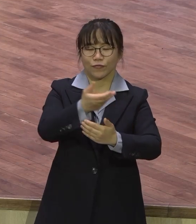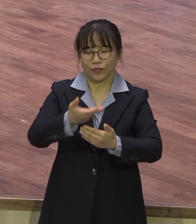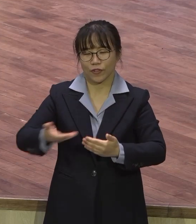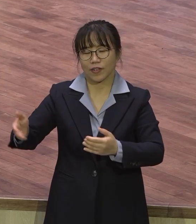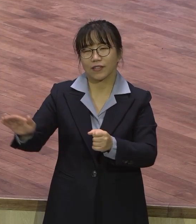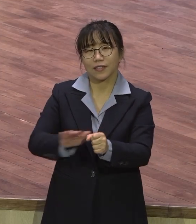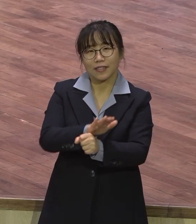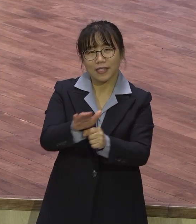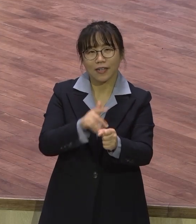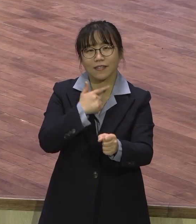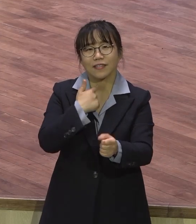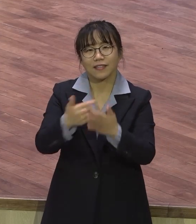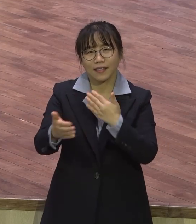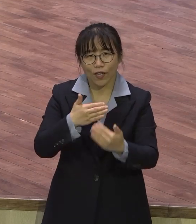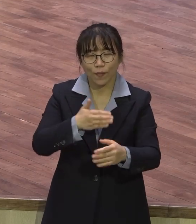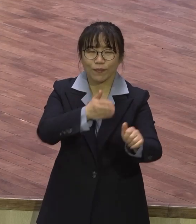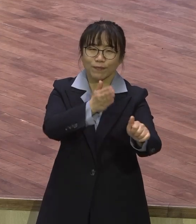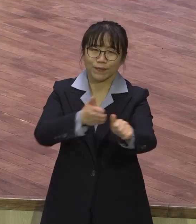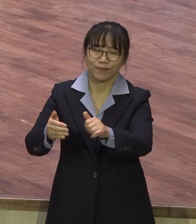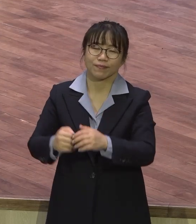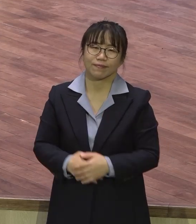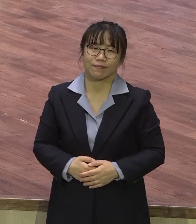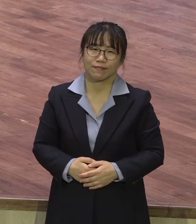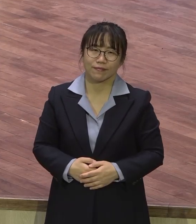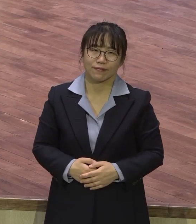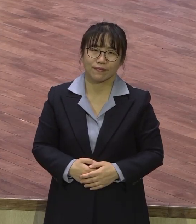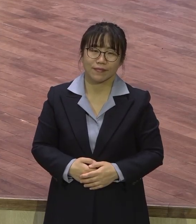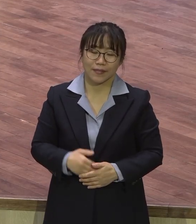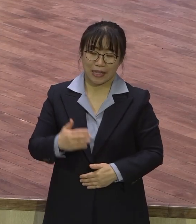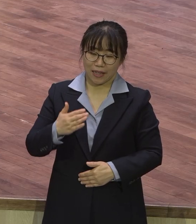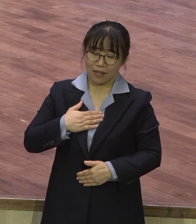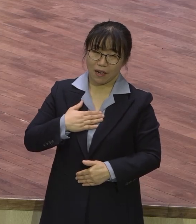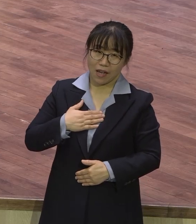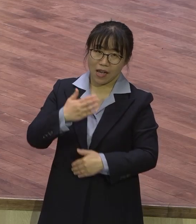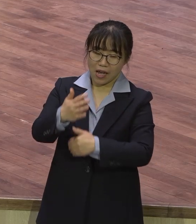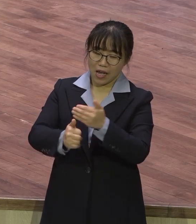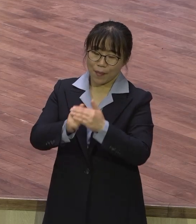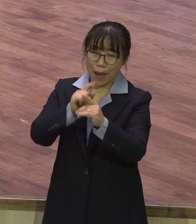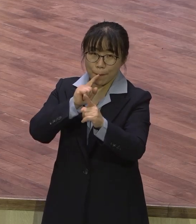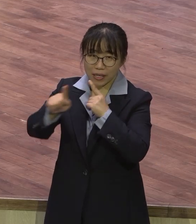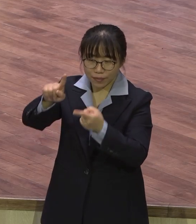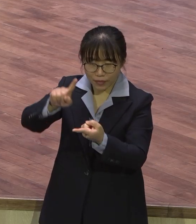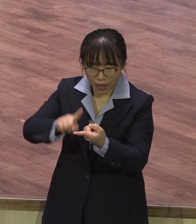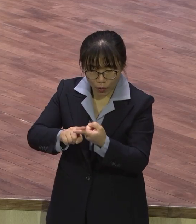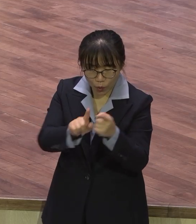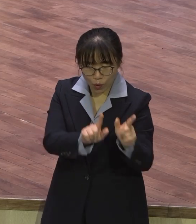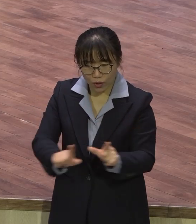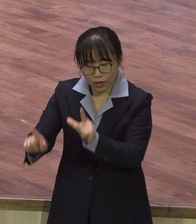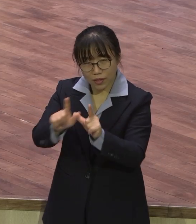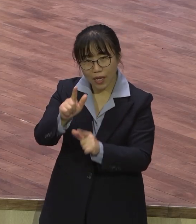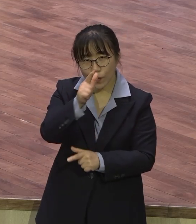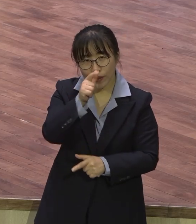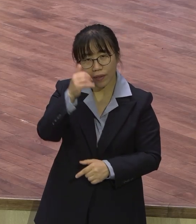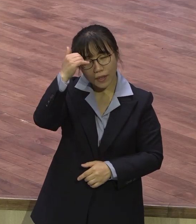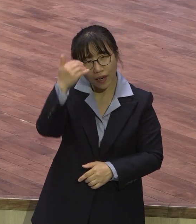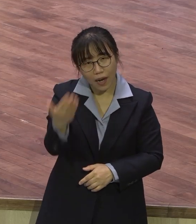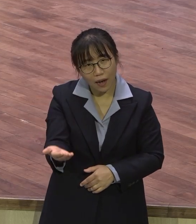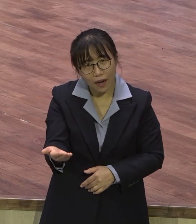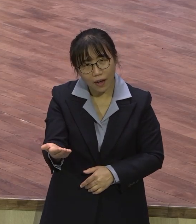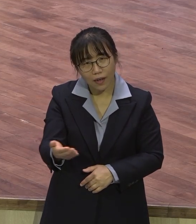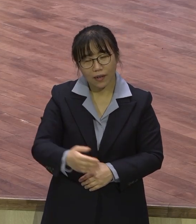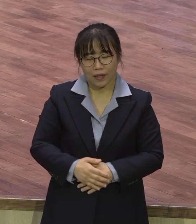체험할 수 있기를 바랍니다 얼마나 내가 하나님 말씀대로 정말 사단에 속지 않고 살고 있느냐 하나님은 우리에게